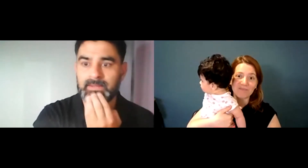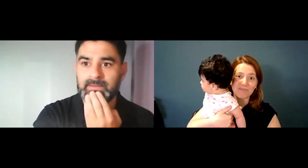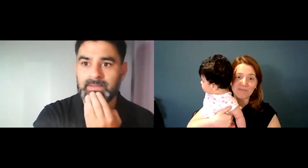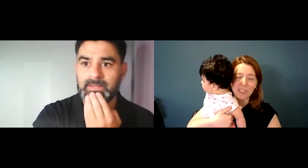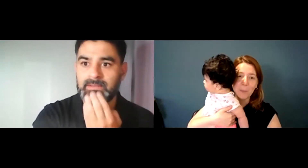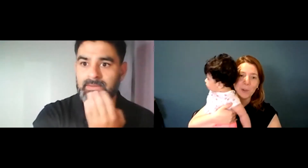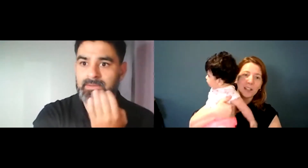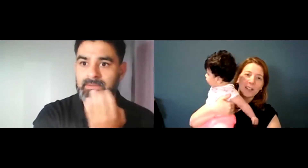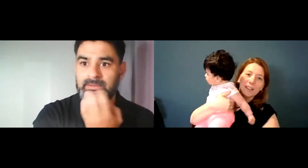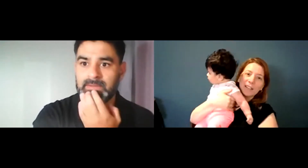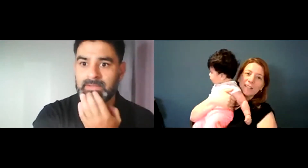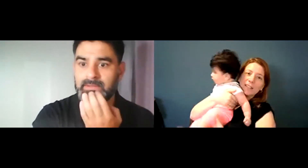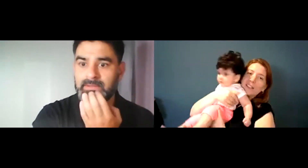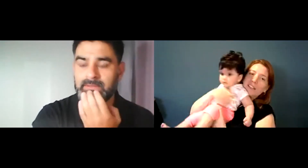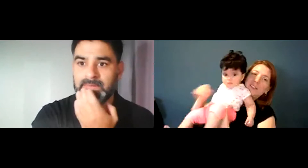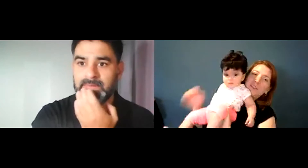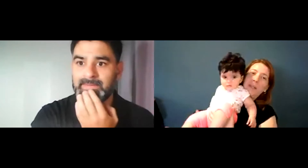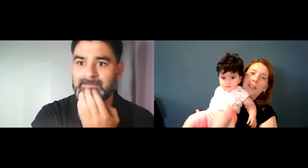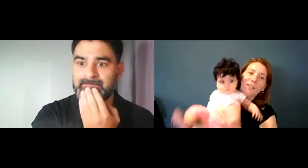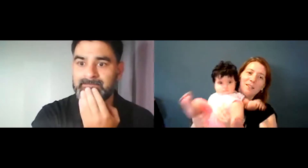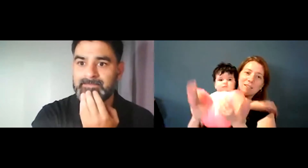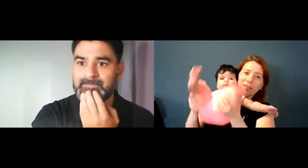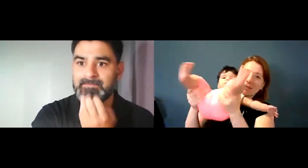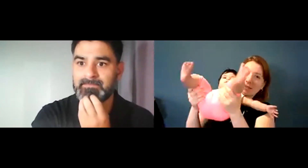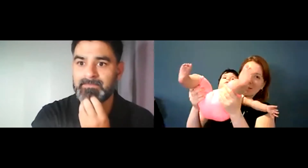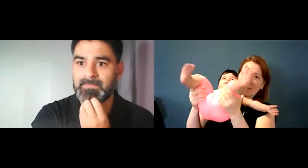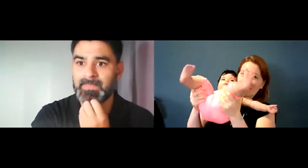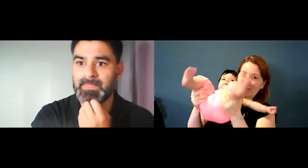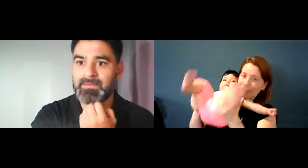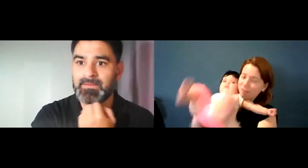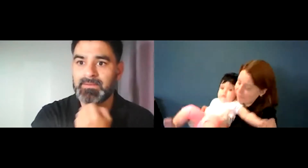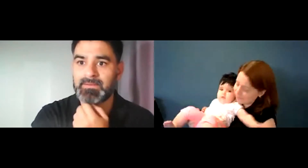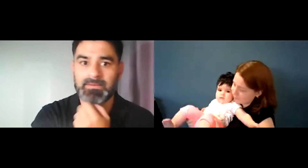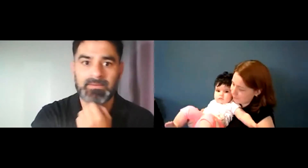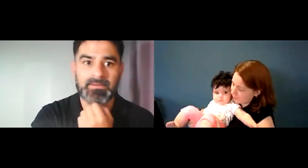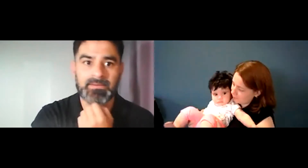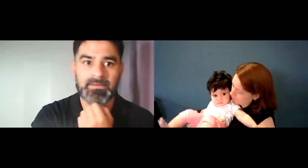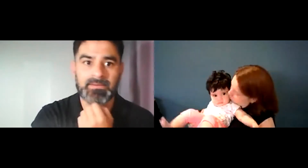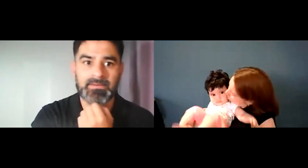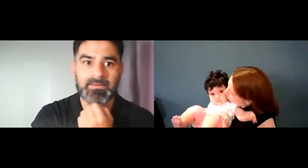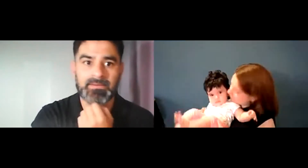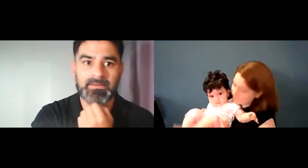¡Oh, qué cantidad de pelo! ¡Qué cantidad de pelo! ¡Gorda!